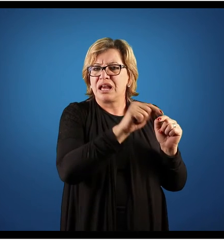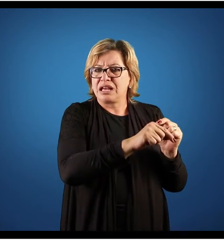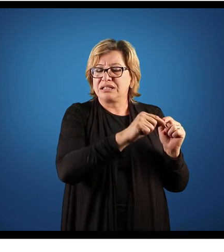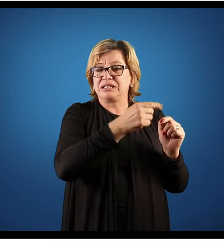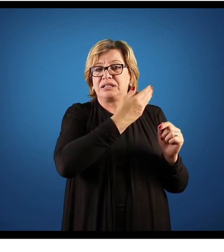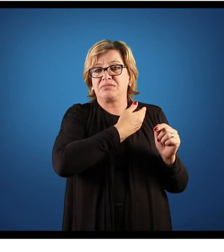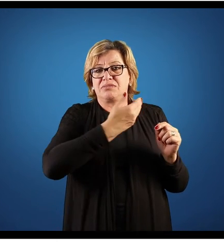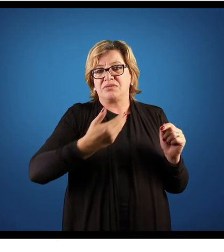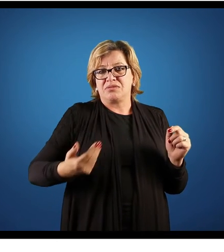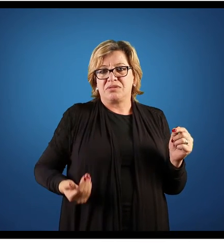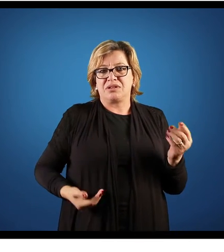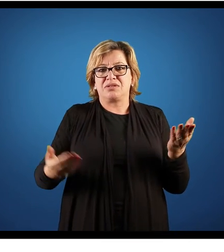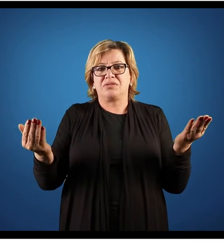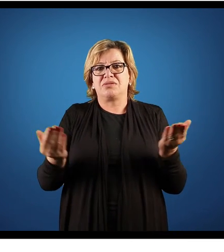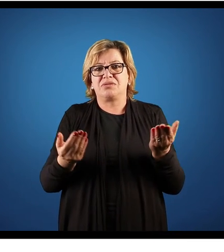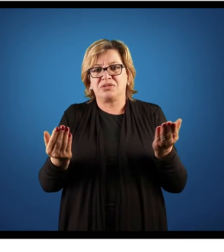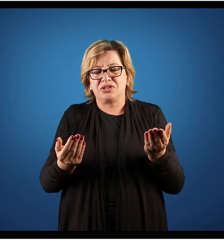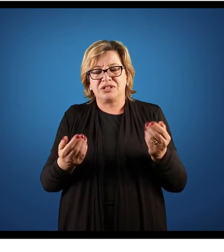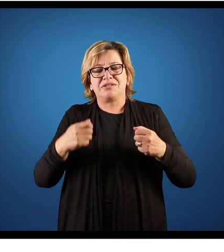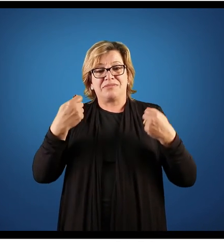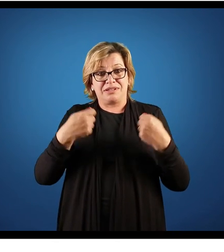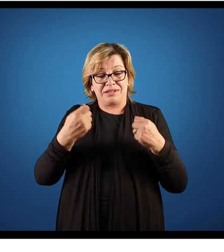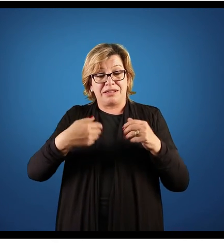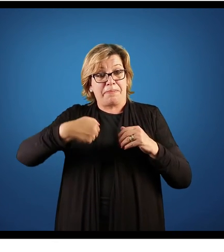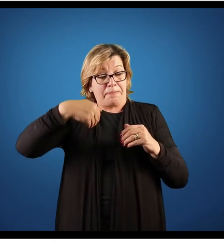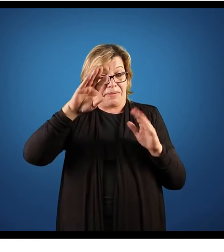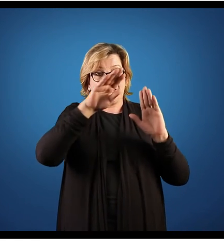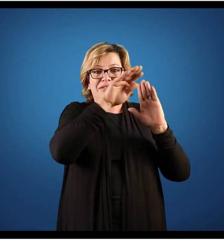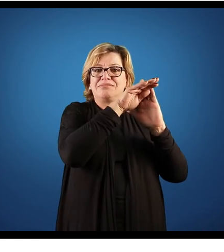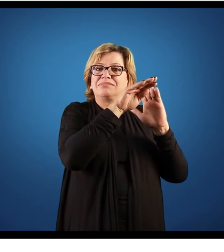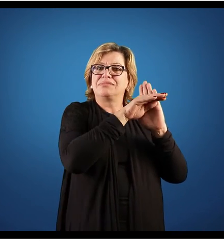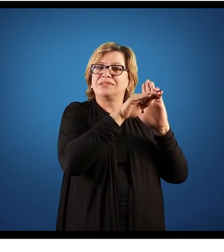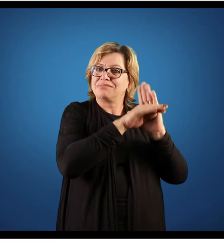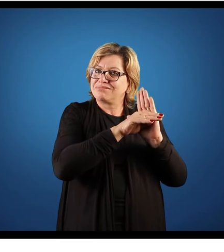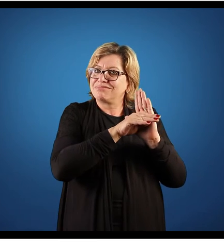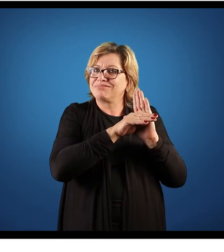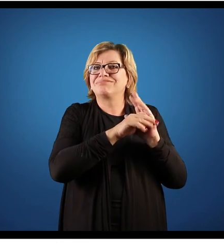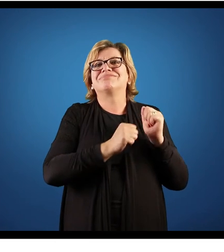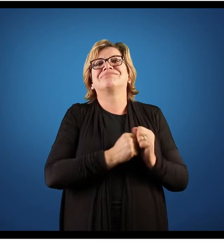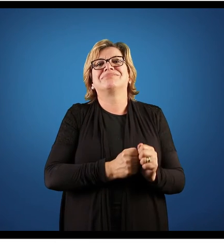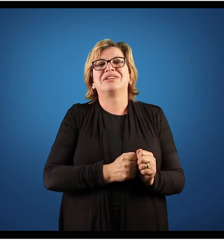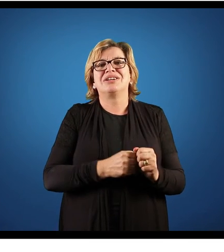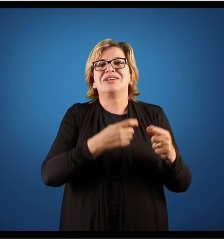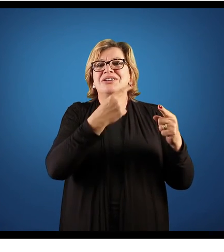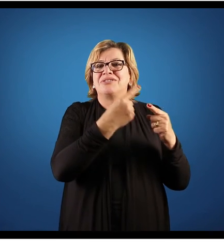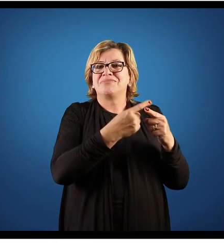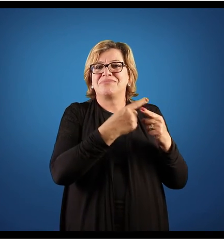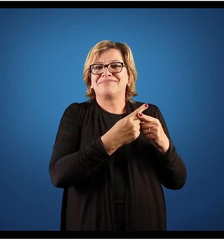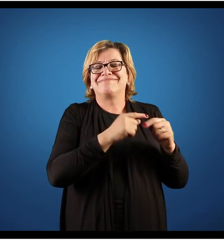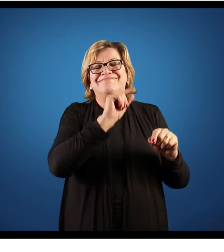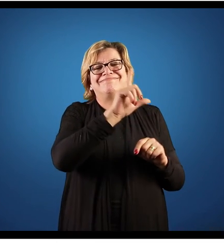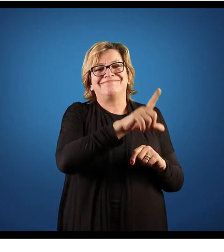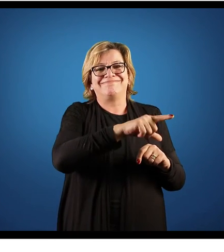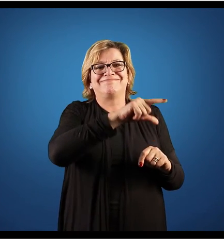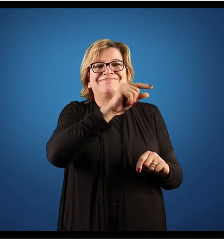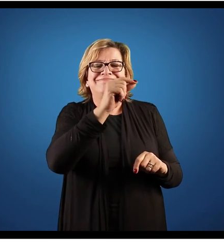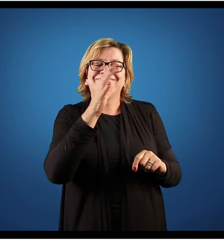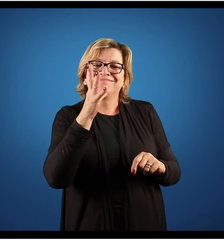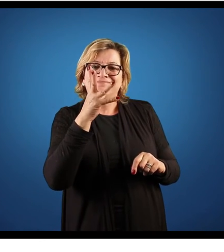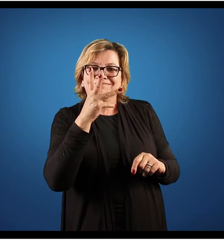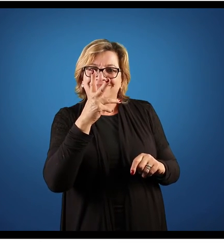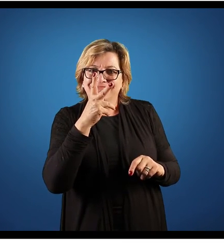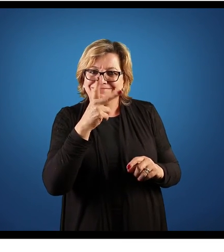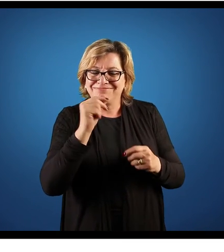com a forma que nós temos e tem que ser muito maior até mesmo do que a organização privada porque porque as decisões elas demoram um pouco